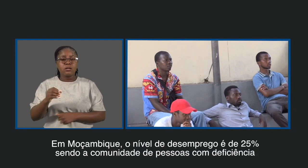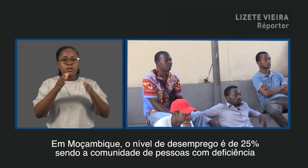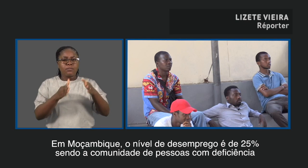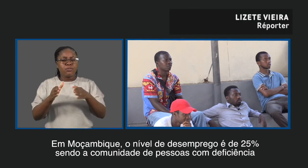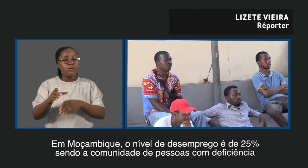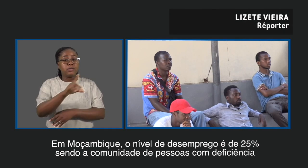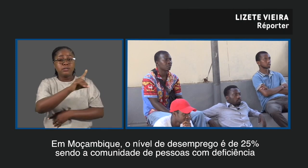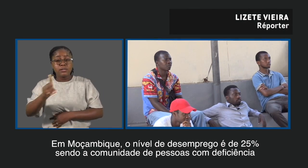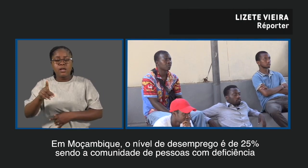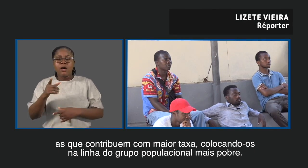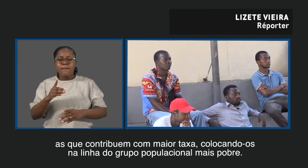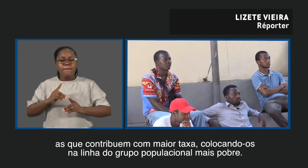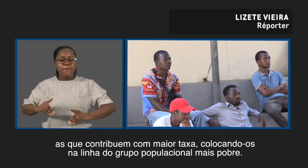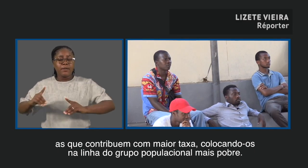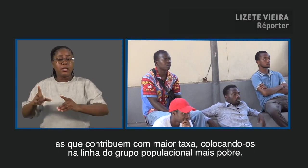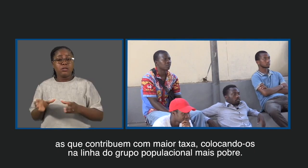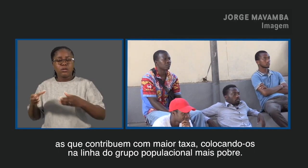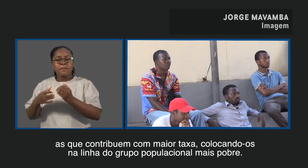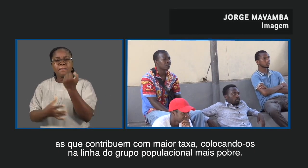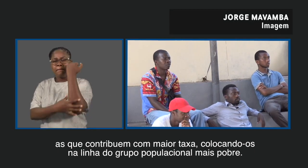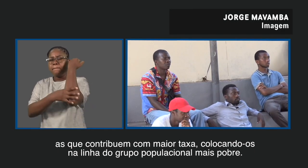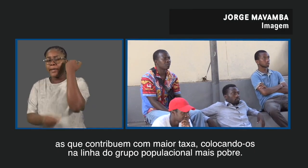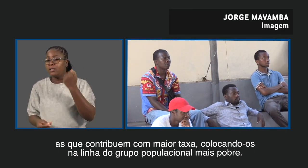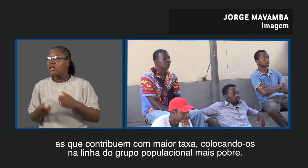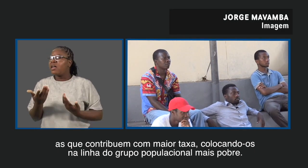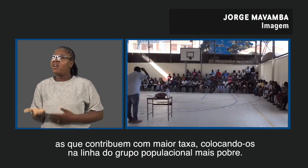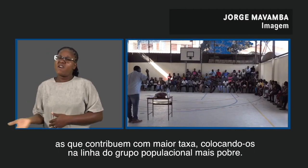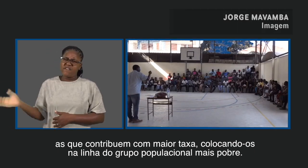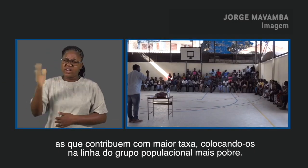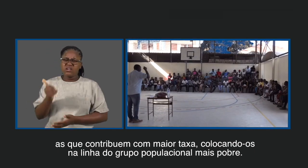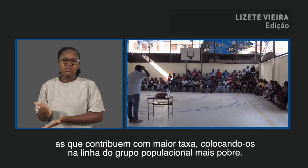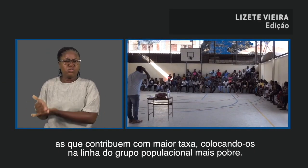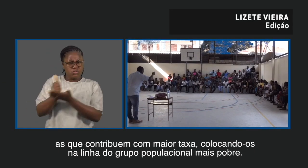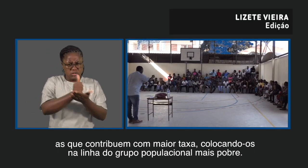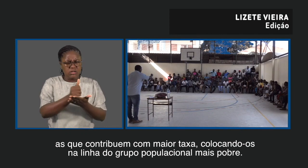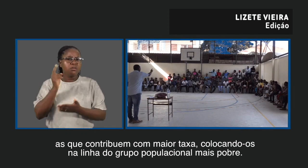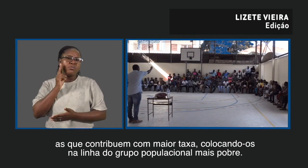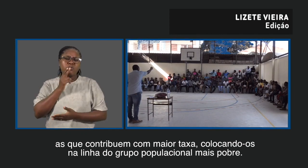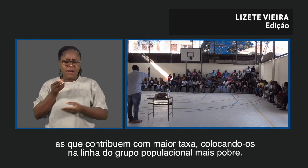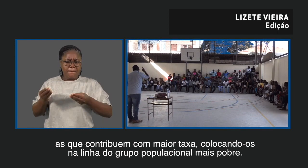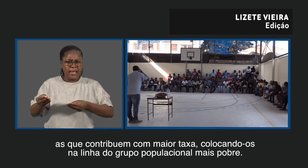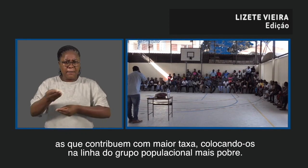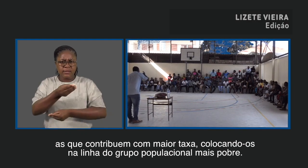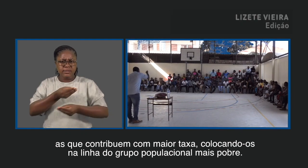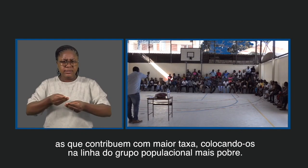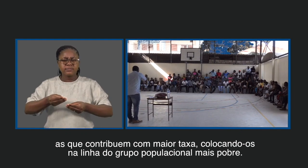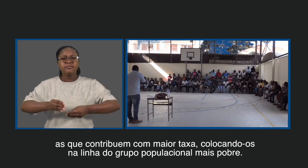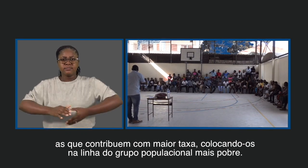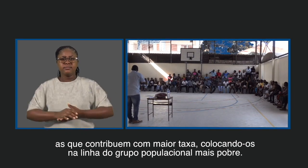Moçambique, o nível do desemprego é de 25%, sendo a comunidade de pessoas com deficiência as que contribuem com maior